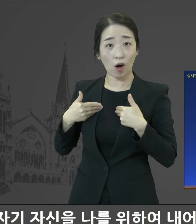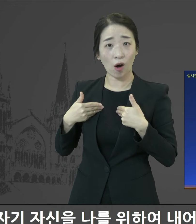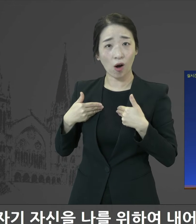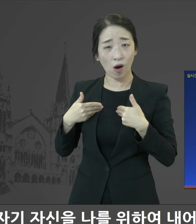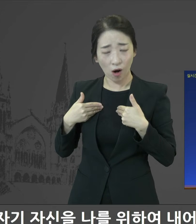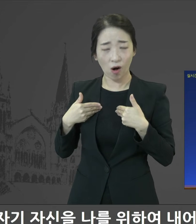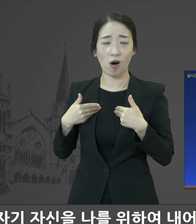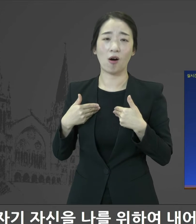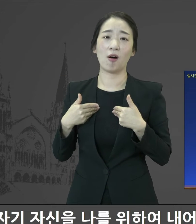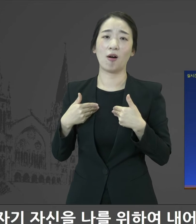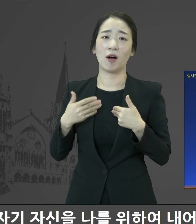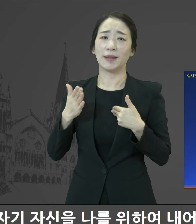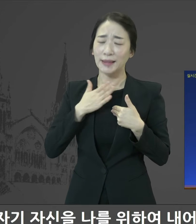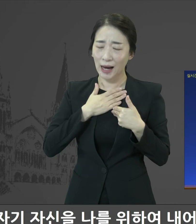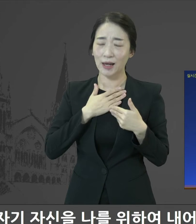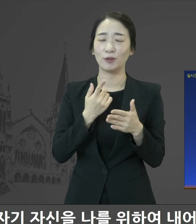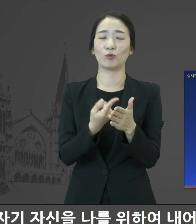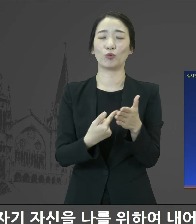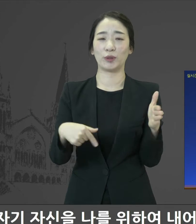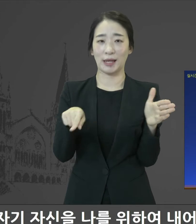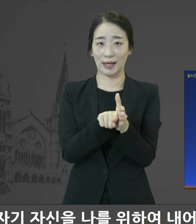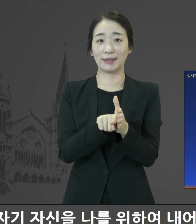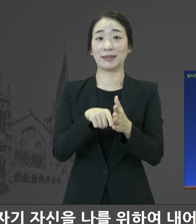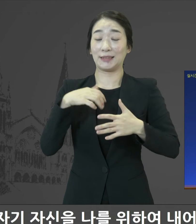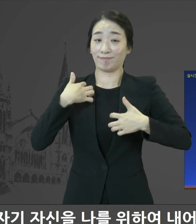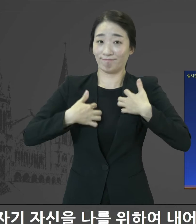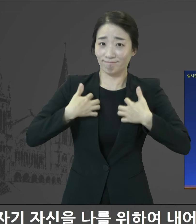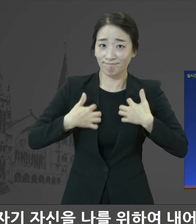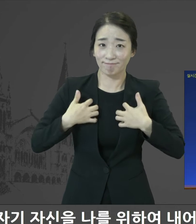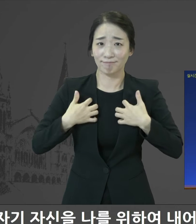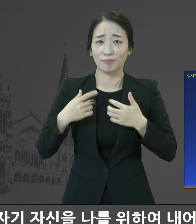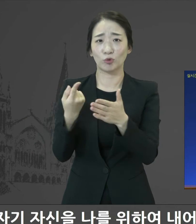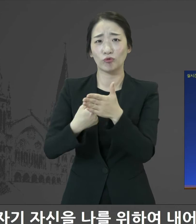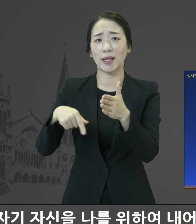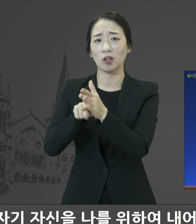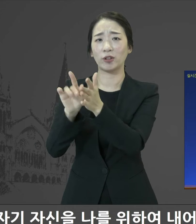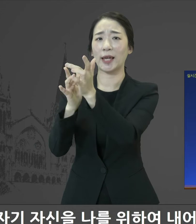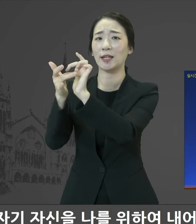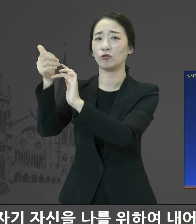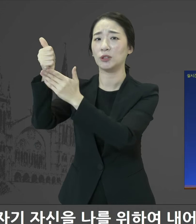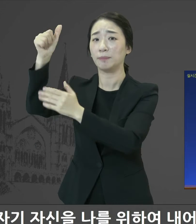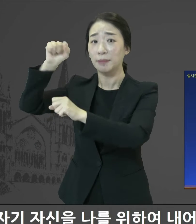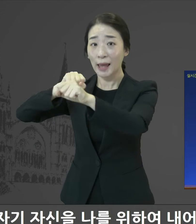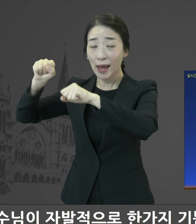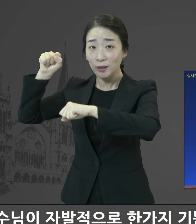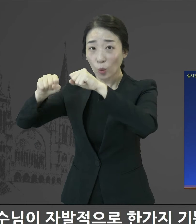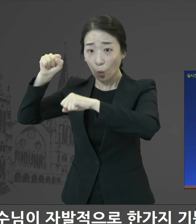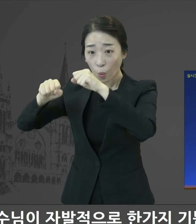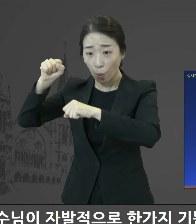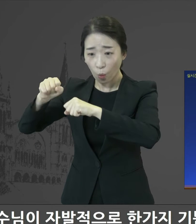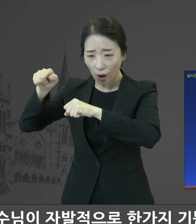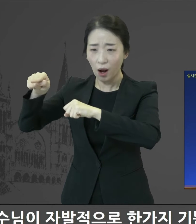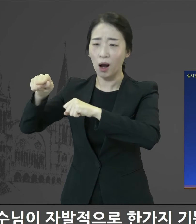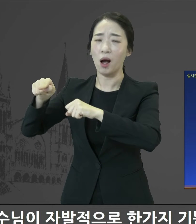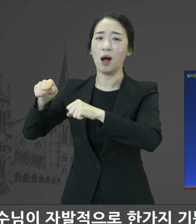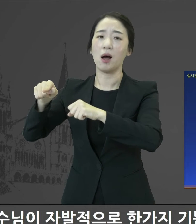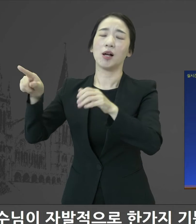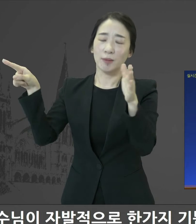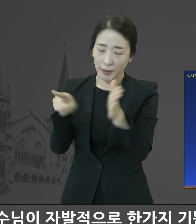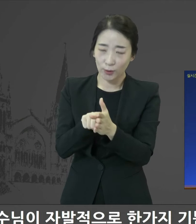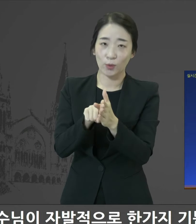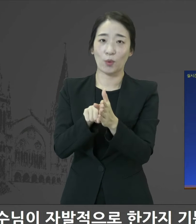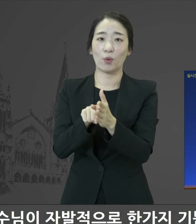가지 기쁨, 나를 위한 기쁨, 그것을 위하여 행하신 놀라운 사건인 줄로 믿으시고 받으실